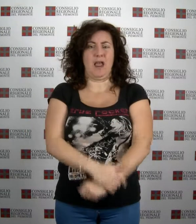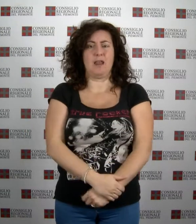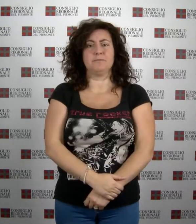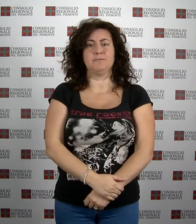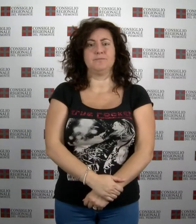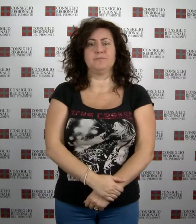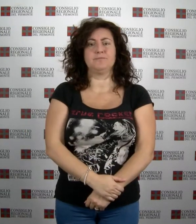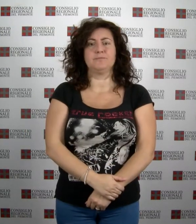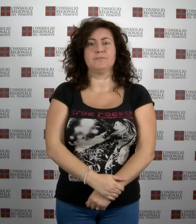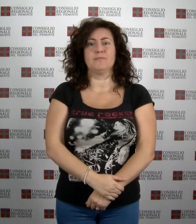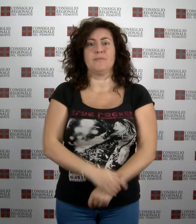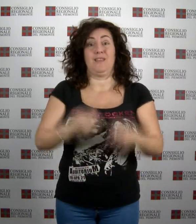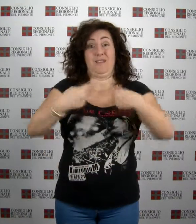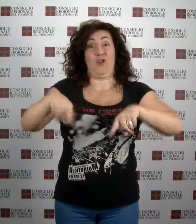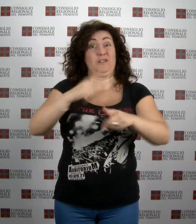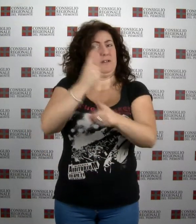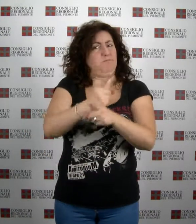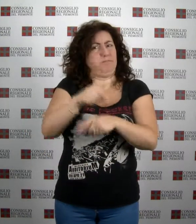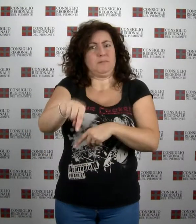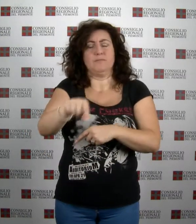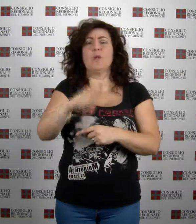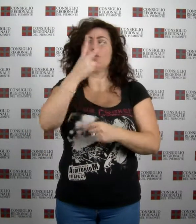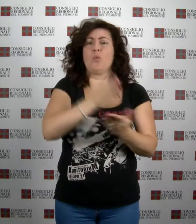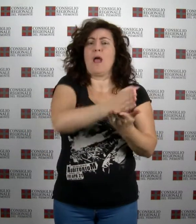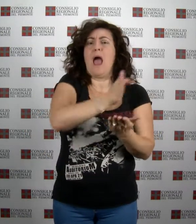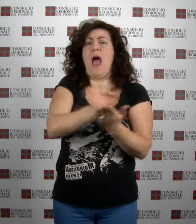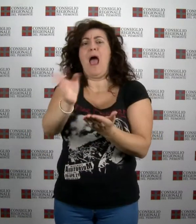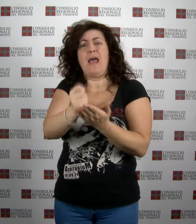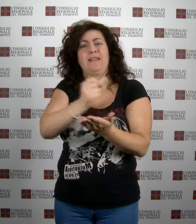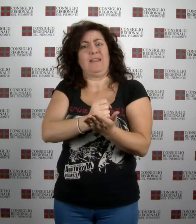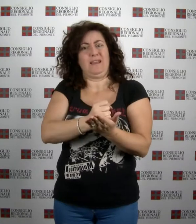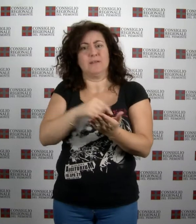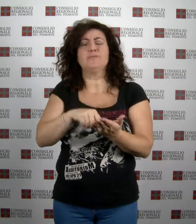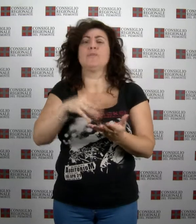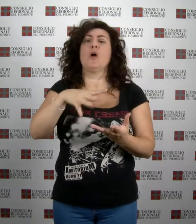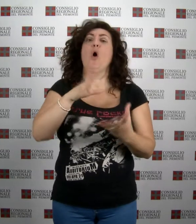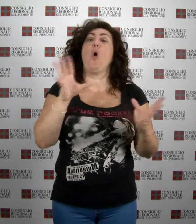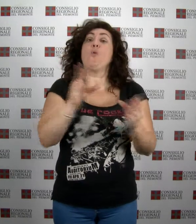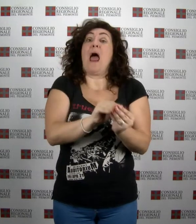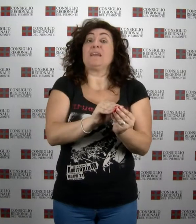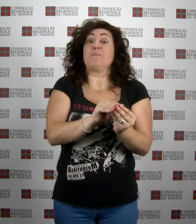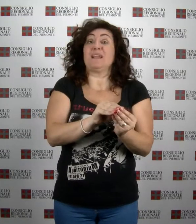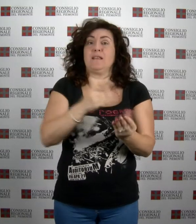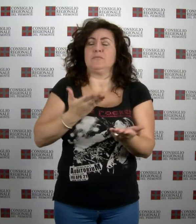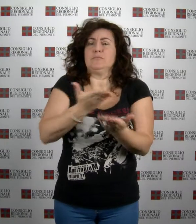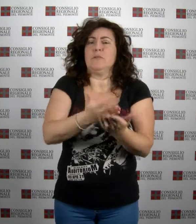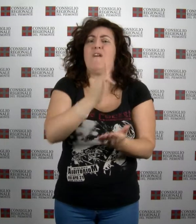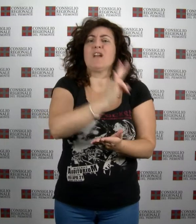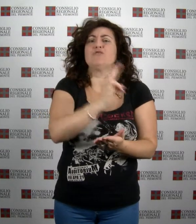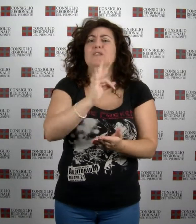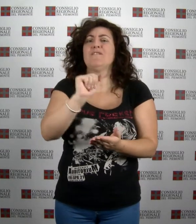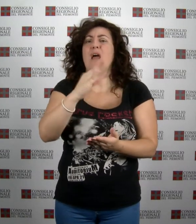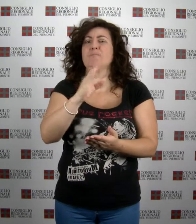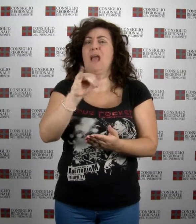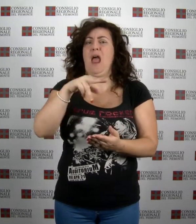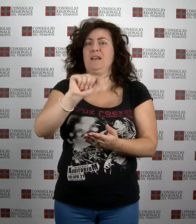Nella stessa seduta l'Assemblea ha approvato due atti di indirizzo. All'unanimità l'ordine del giorno, presentato da Francesca Frediani, Movimento